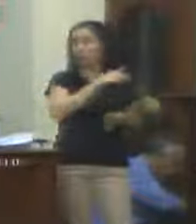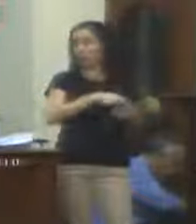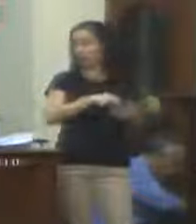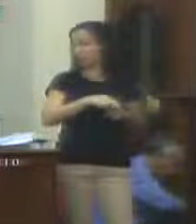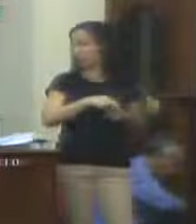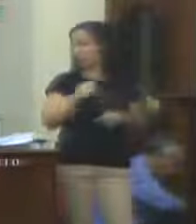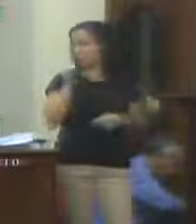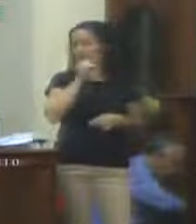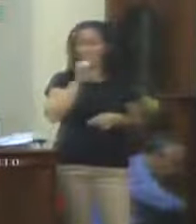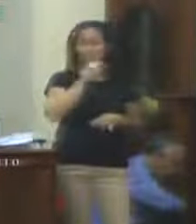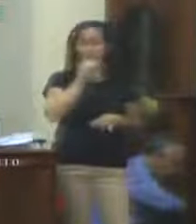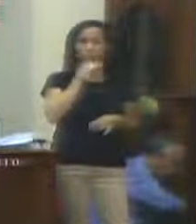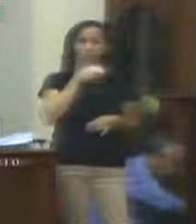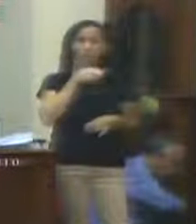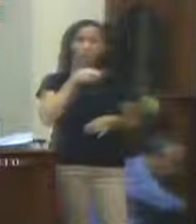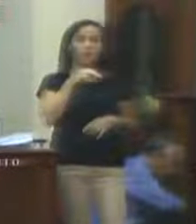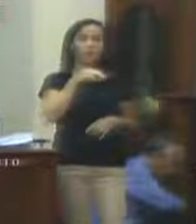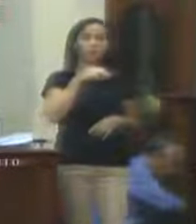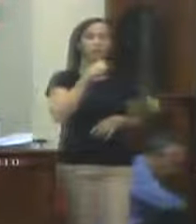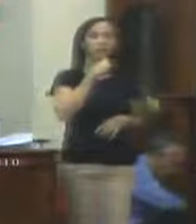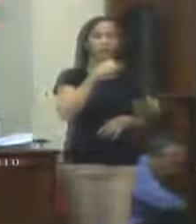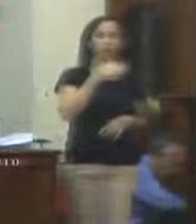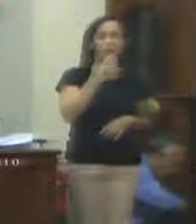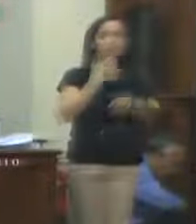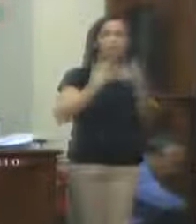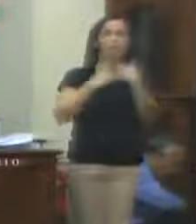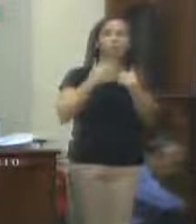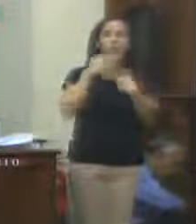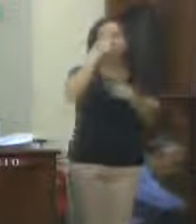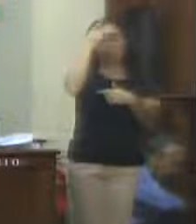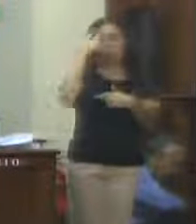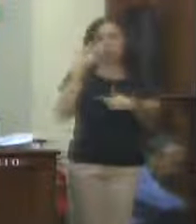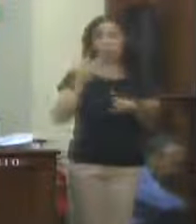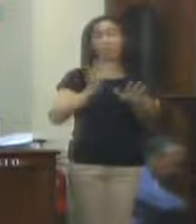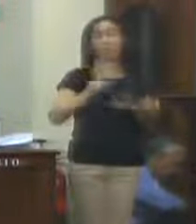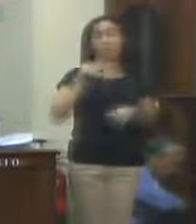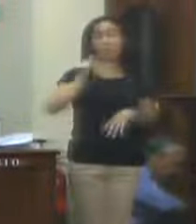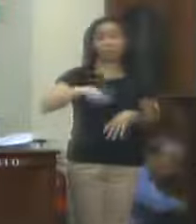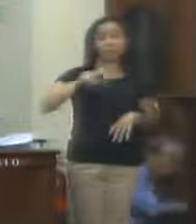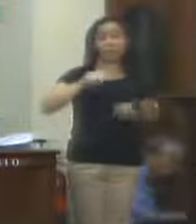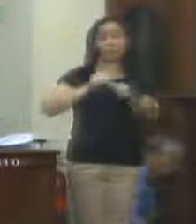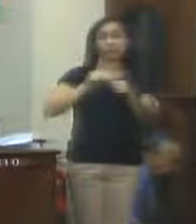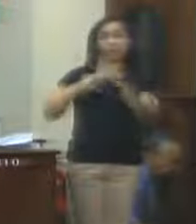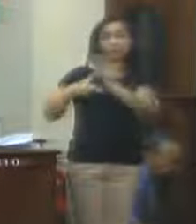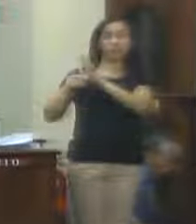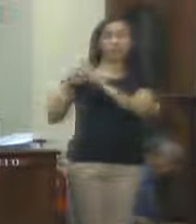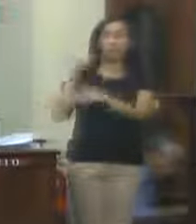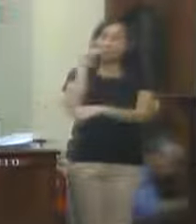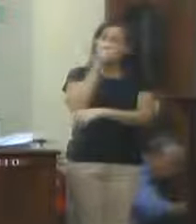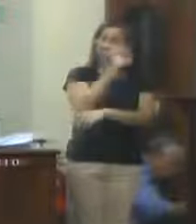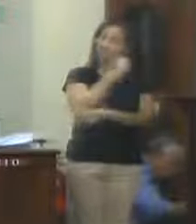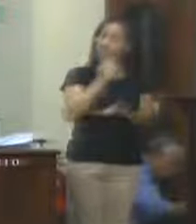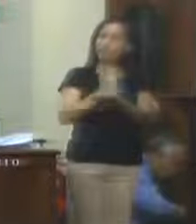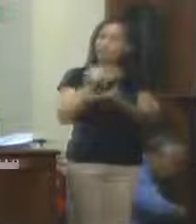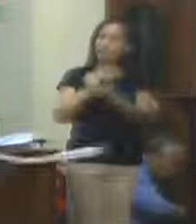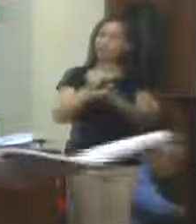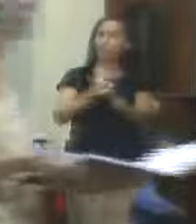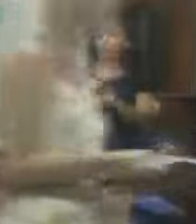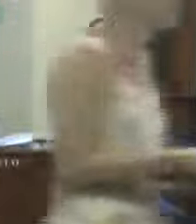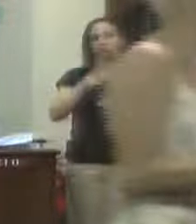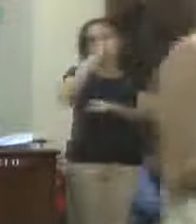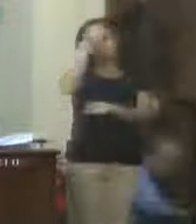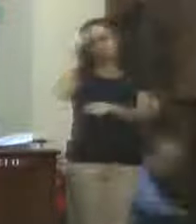uma antiga ambição do signatário da presente, nunca implementada pelas dificuldades na contratação de pessoal